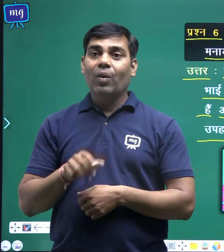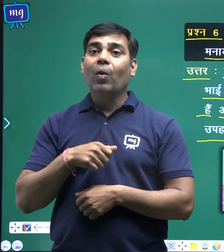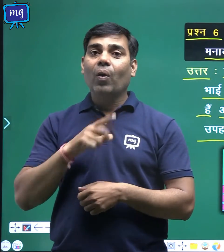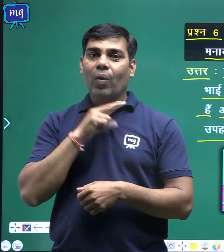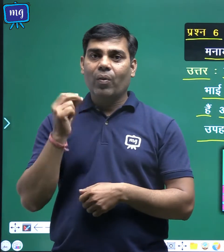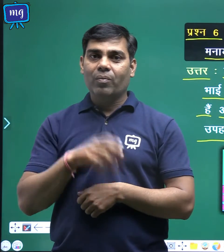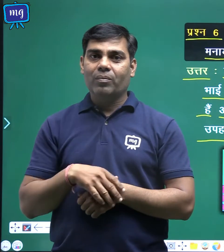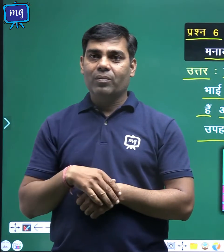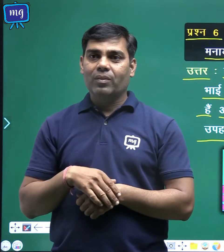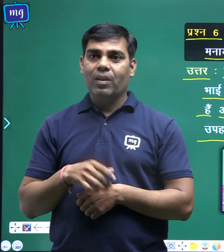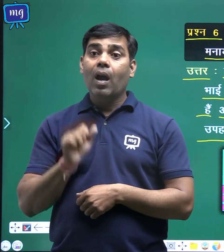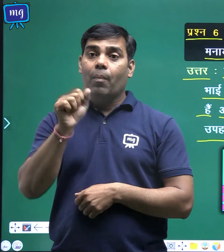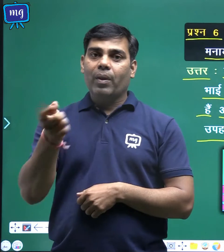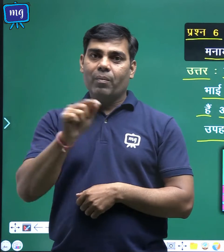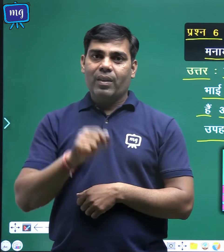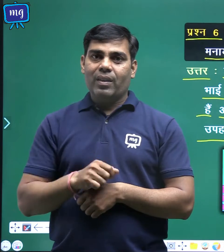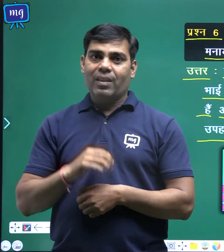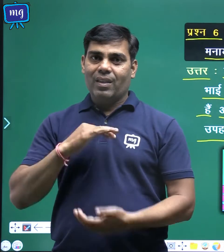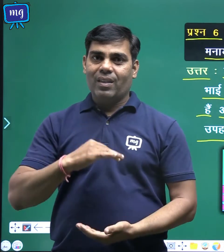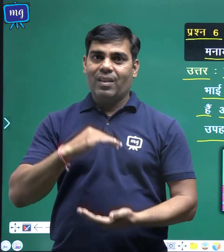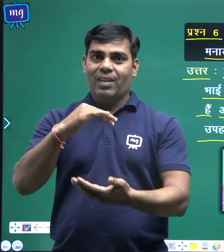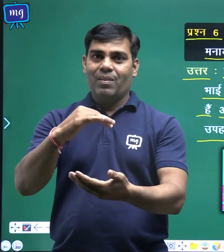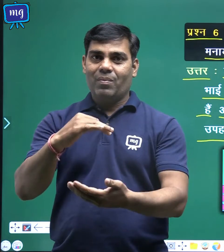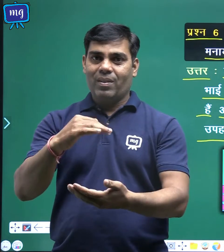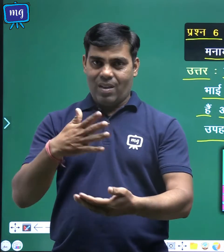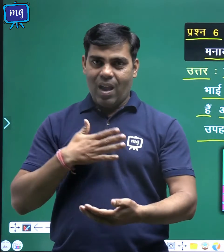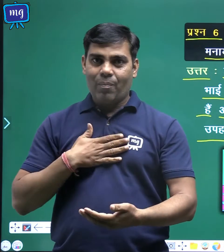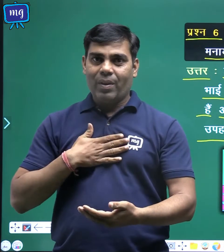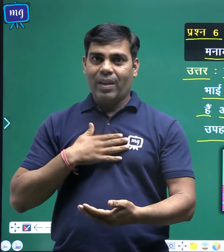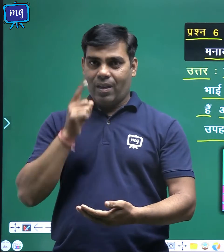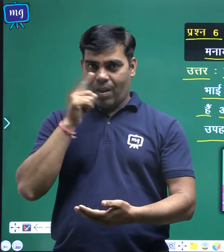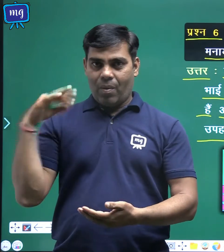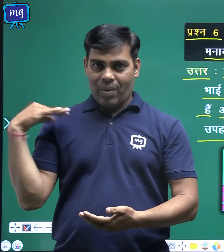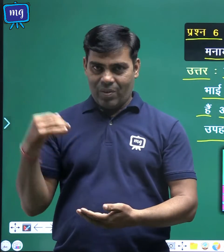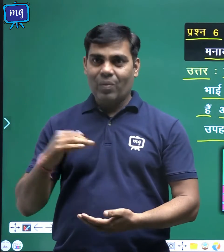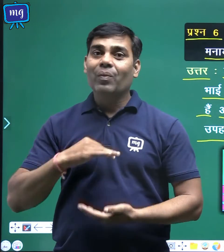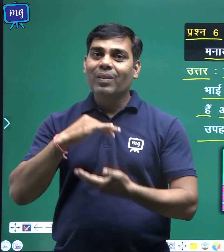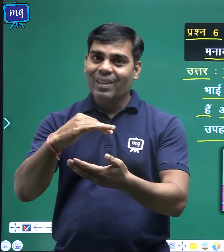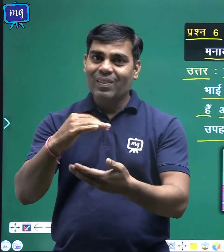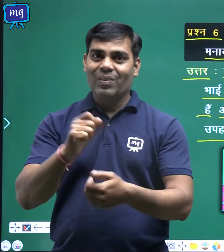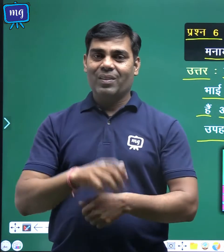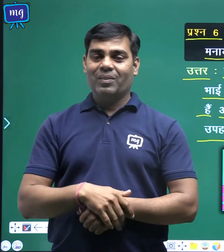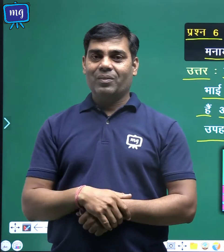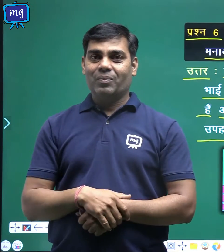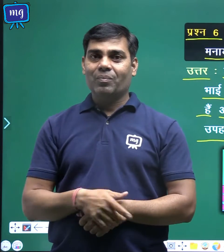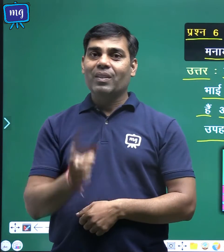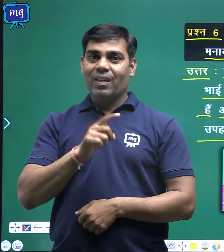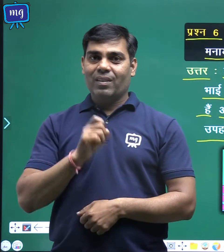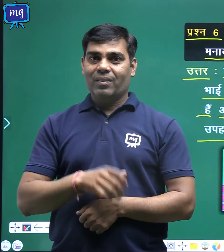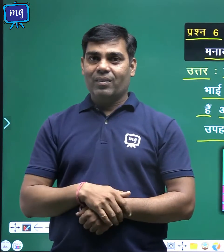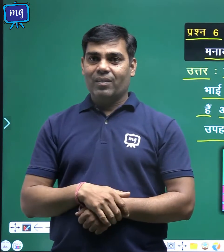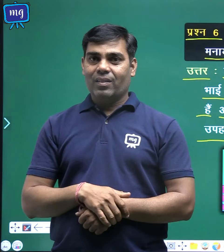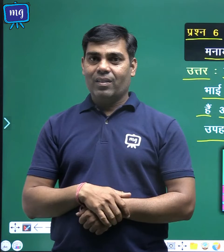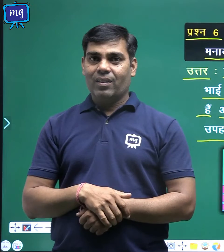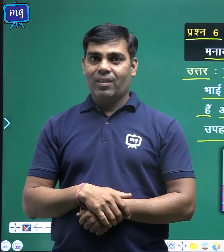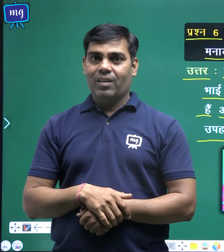और आपने भी गिफ्ट अपनी बहन को दिया होगा या